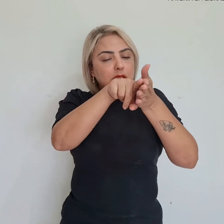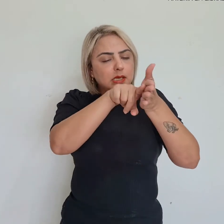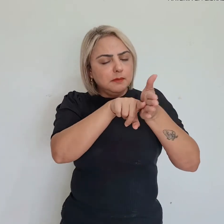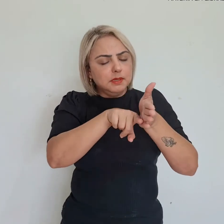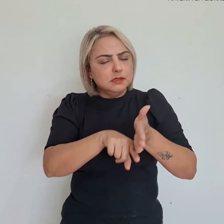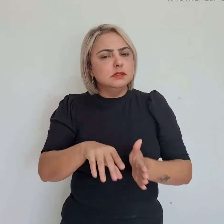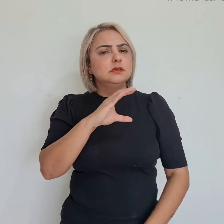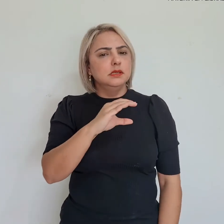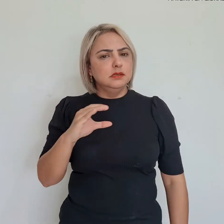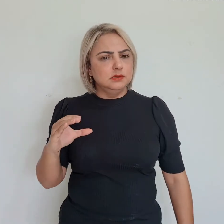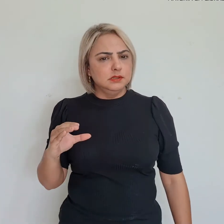científica, afirma.